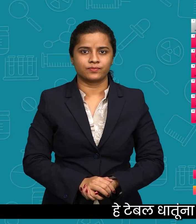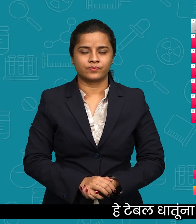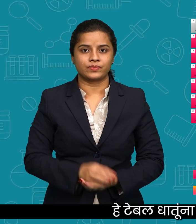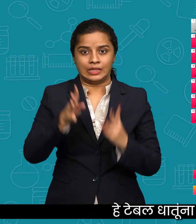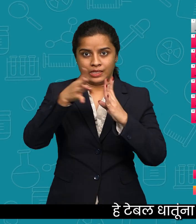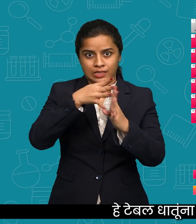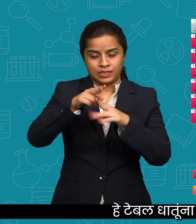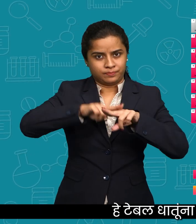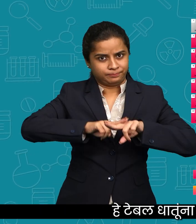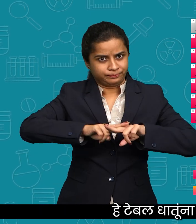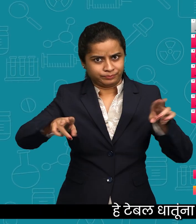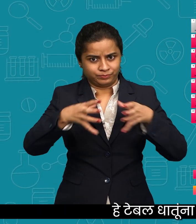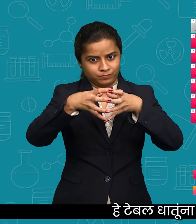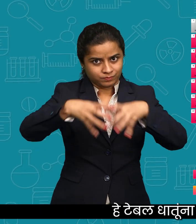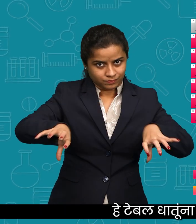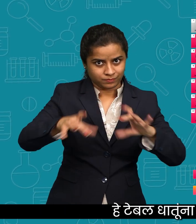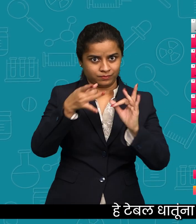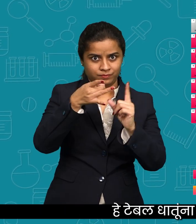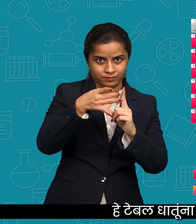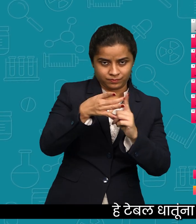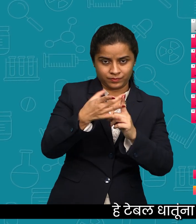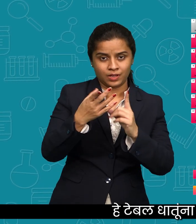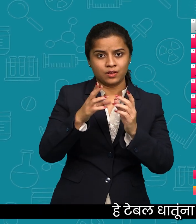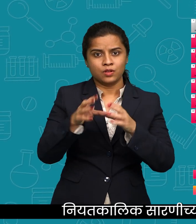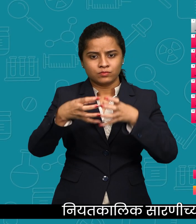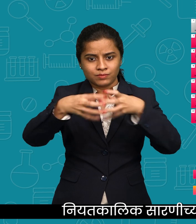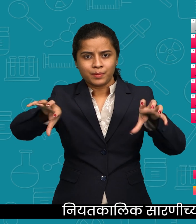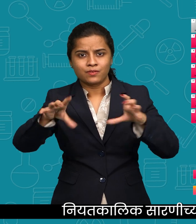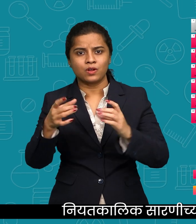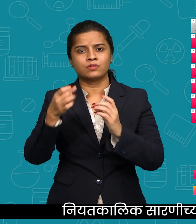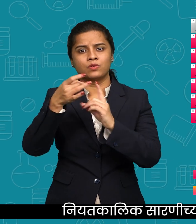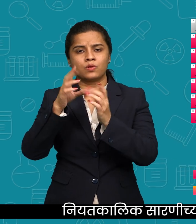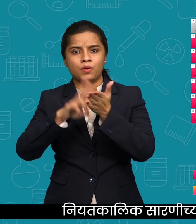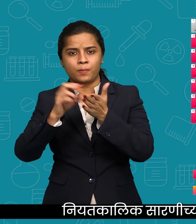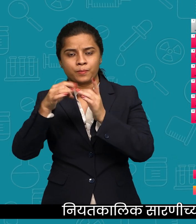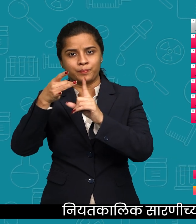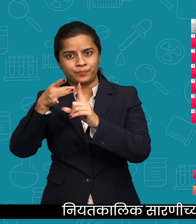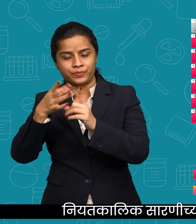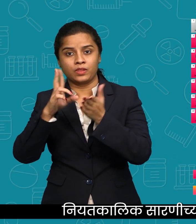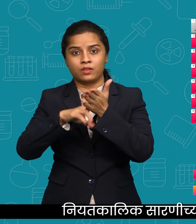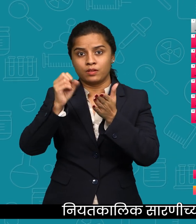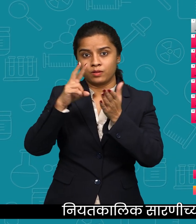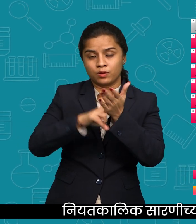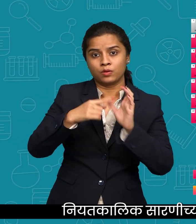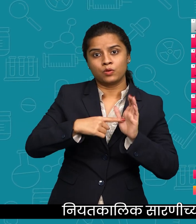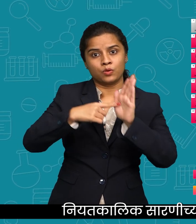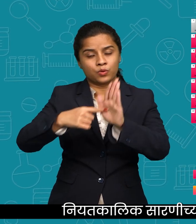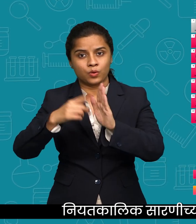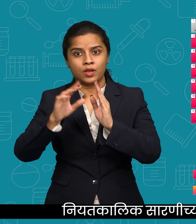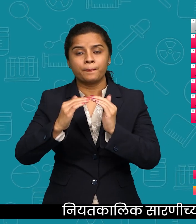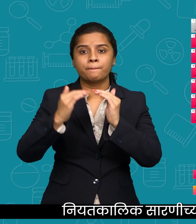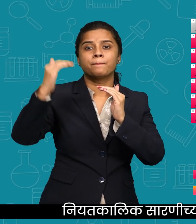हे टेबल धातूंना अधातूंपासून पूर्णपणे वेगळे करते. नियतकालिक सारणीच्या वरच्या उजव्या कोपऱ्यात अधातू